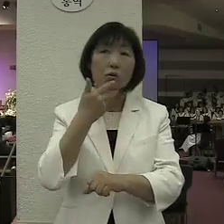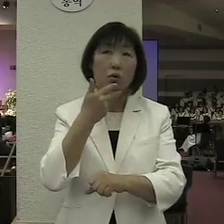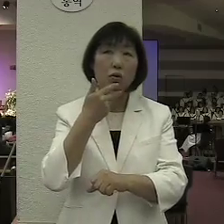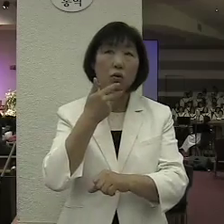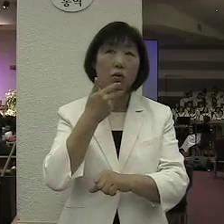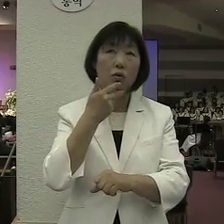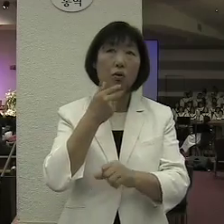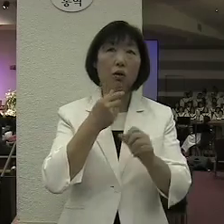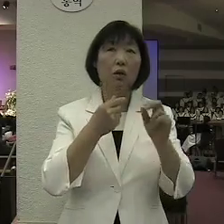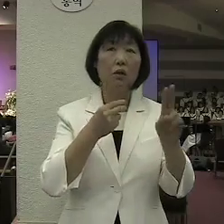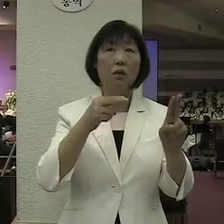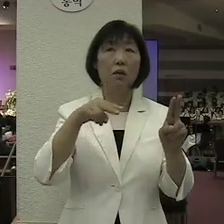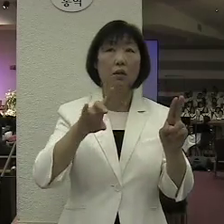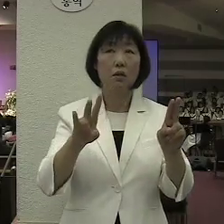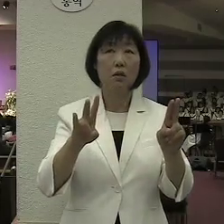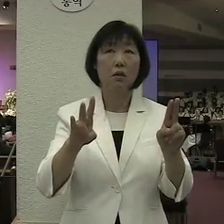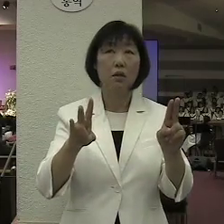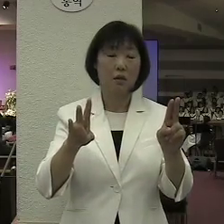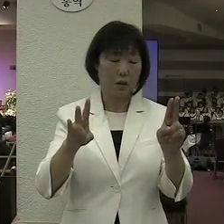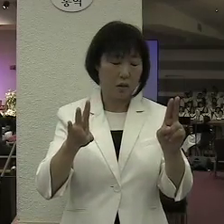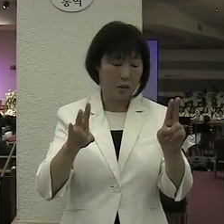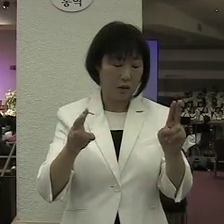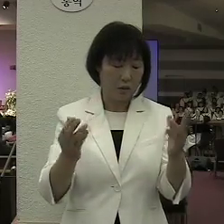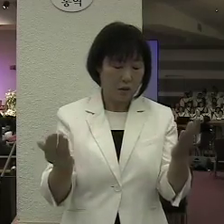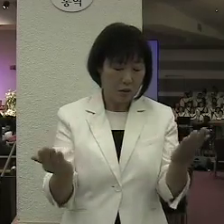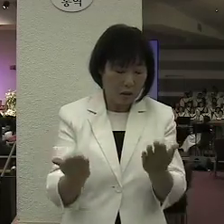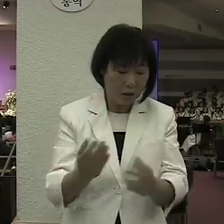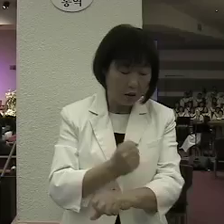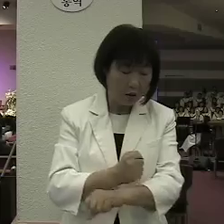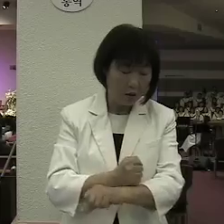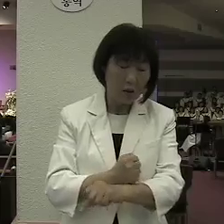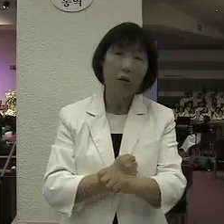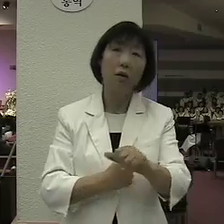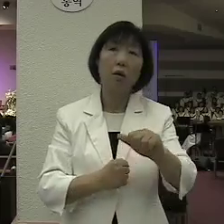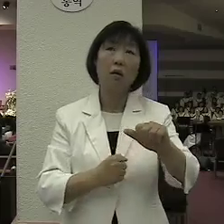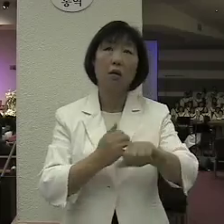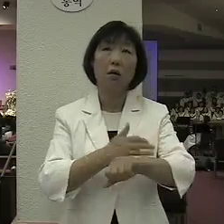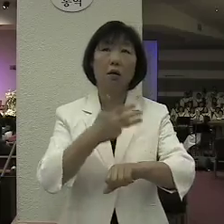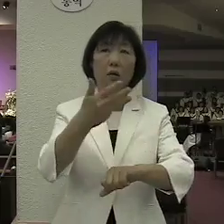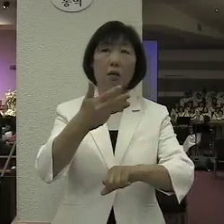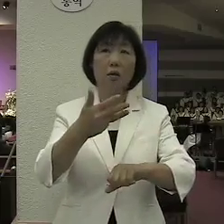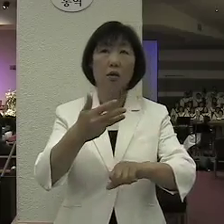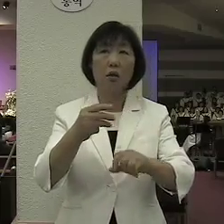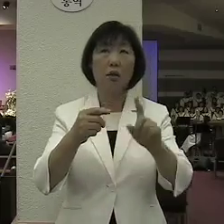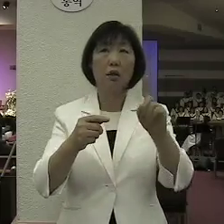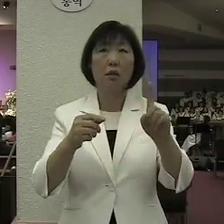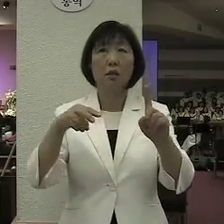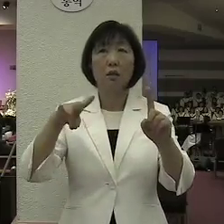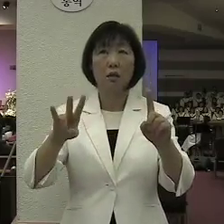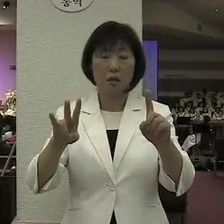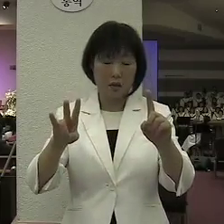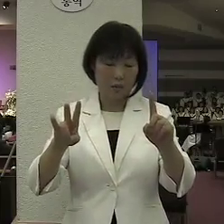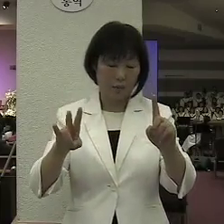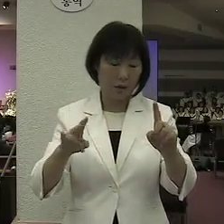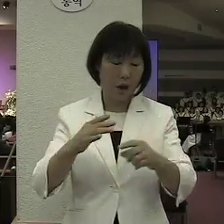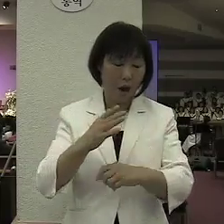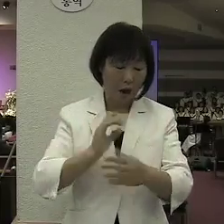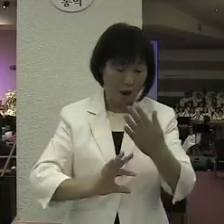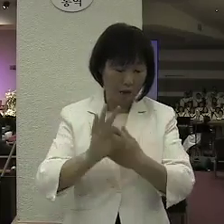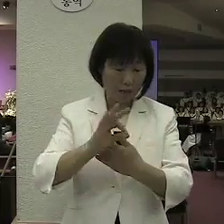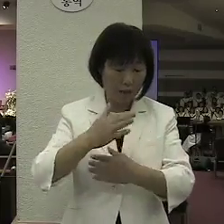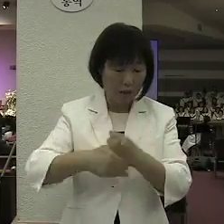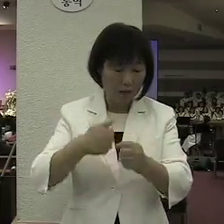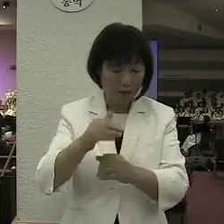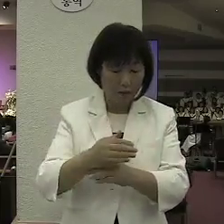새벽기도 하려면 그 형제가 살고 있는 집에서부터 휠체어 타고 오려면 40분이 걸리는데